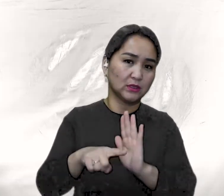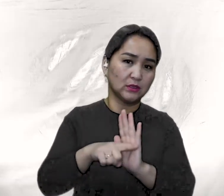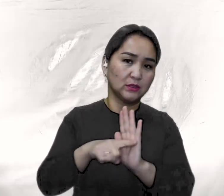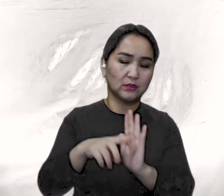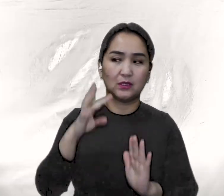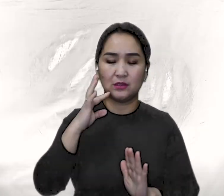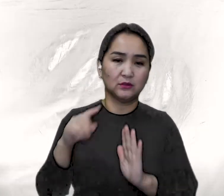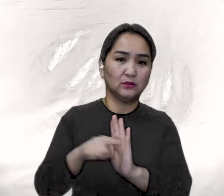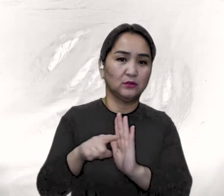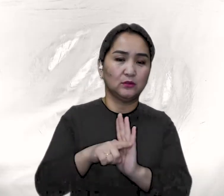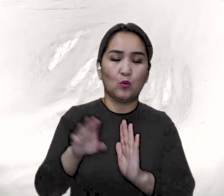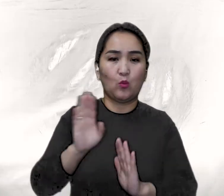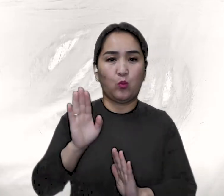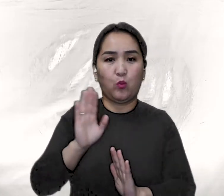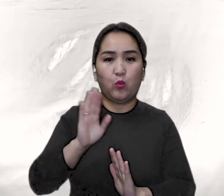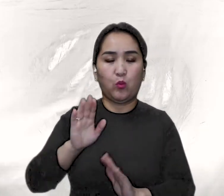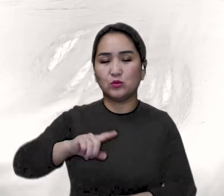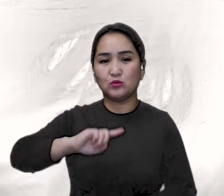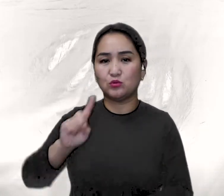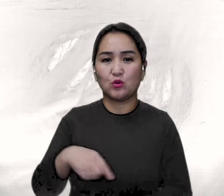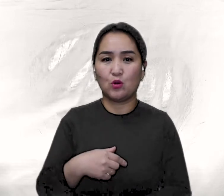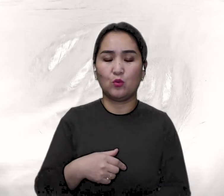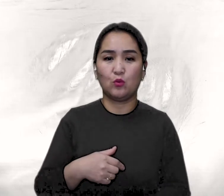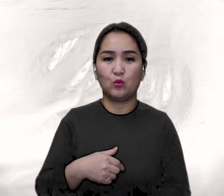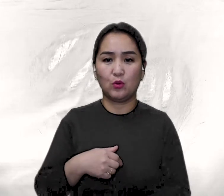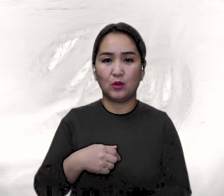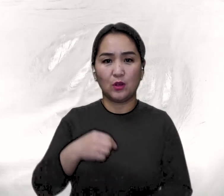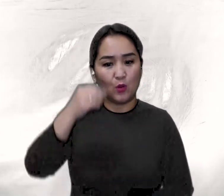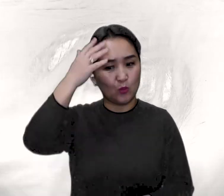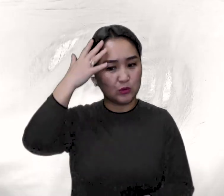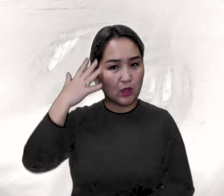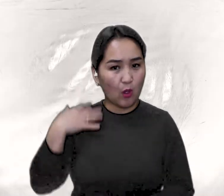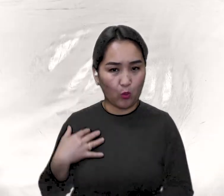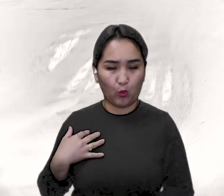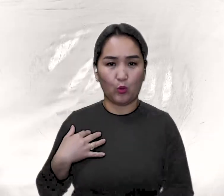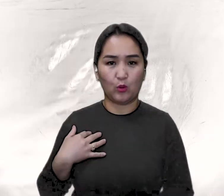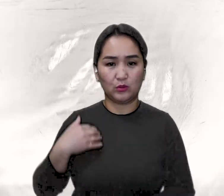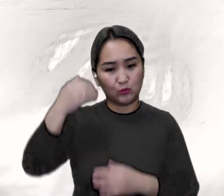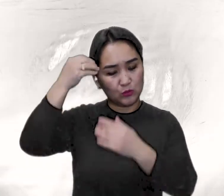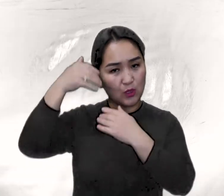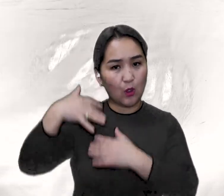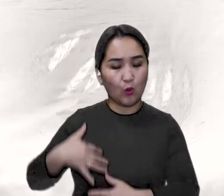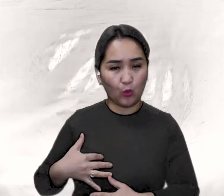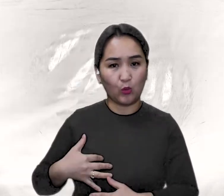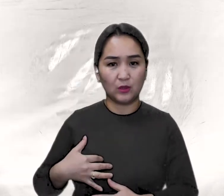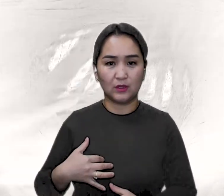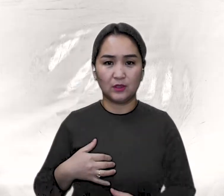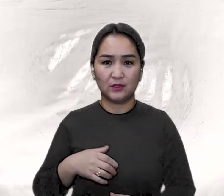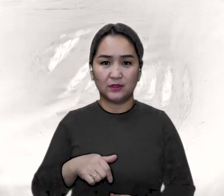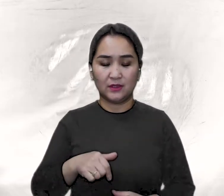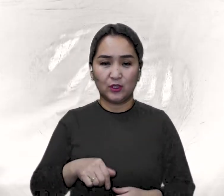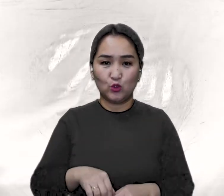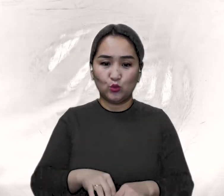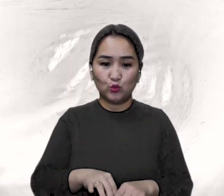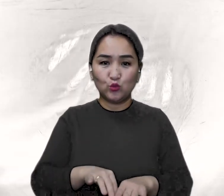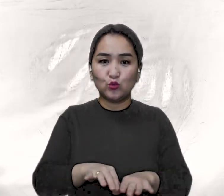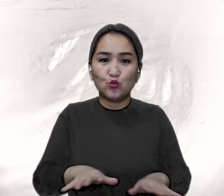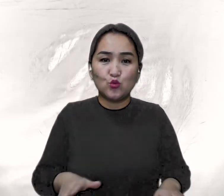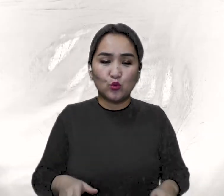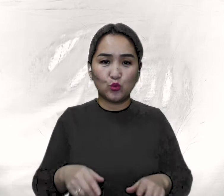Эсвэл амар эсрүүцдэг одоо ингэ үсээ ургуул чи. Би чамаа арай ч юу бүгэмсүүлэхгүй ч гэсэн чи